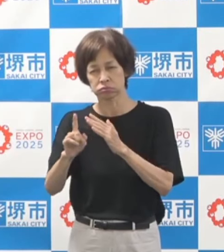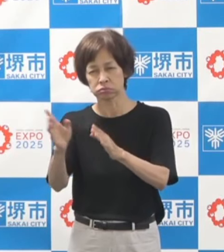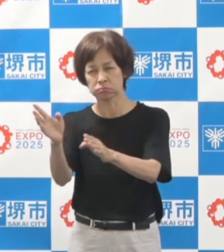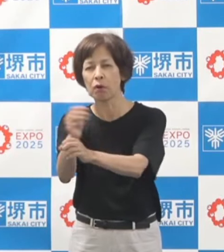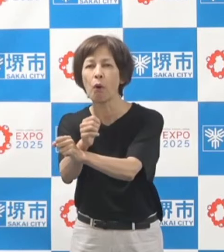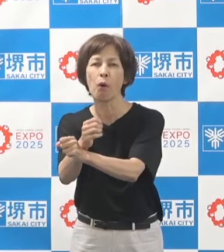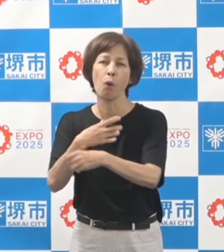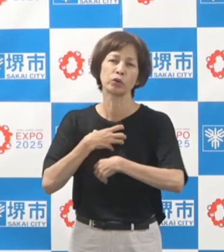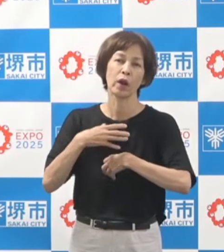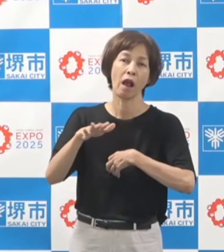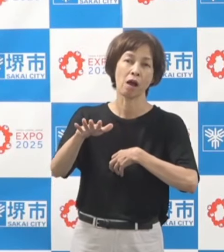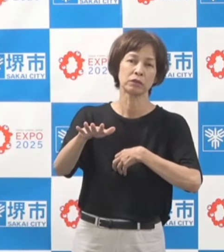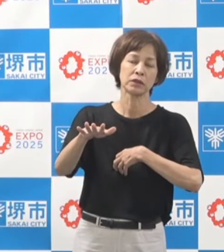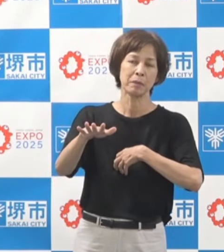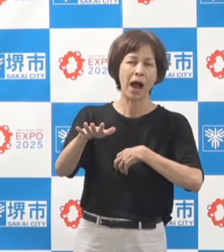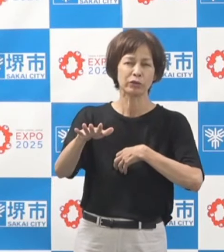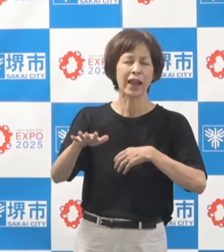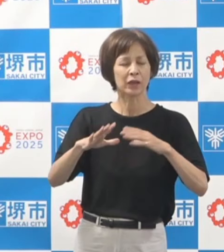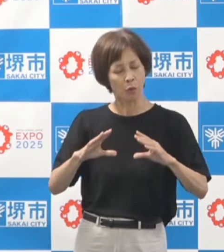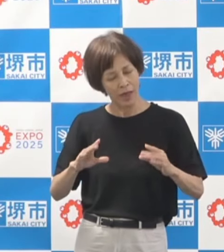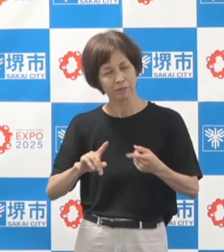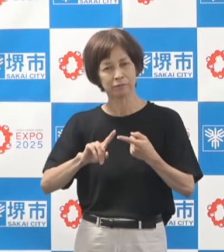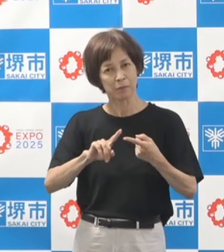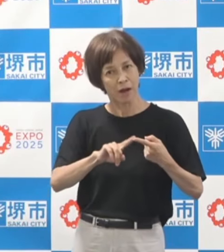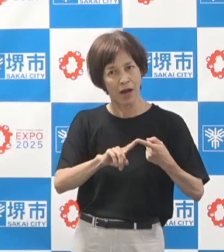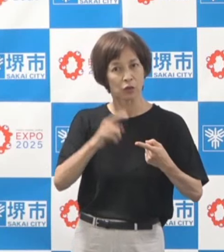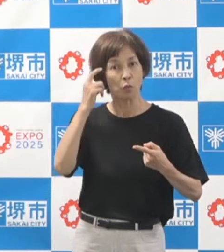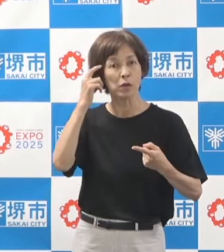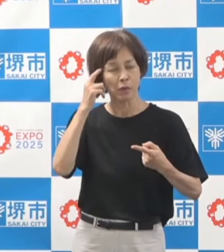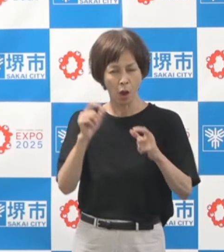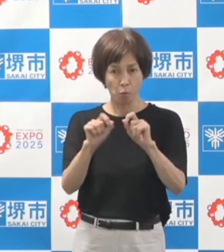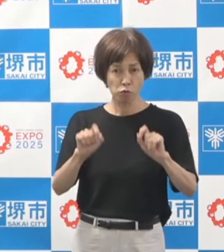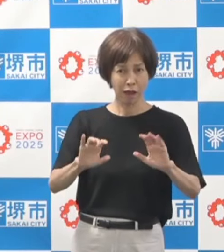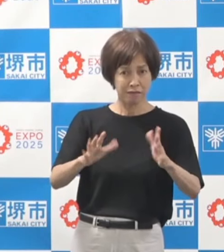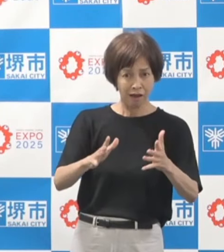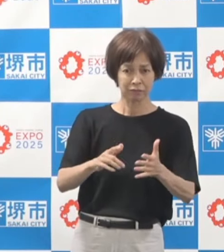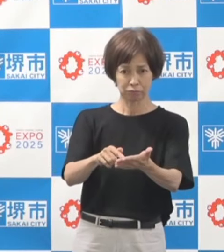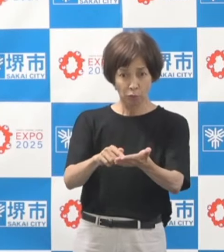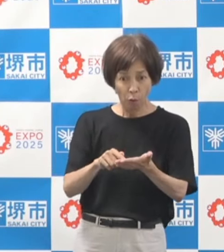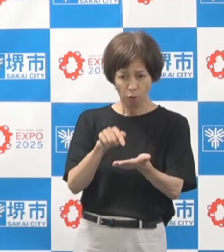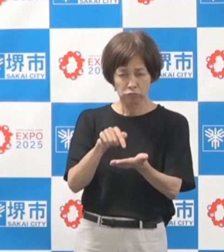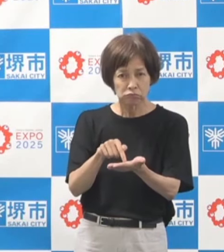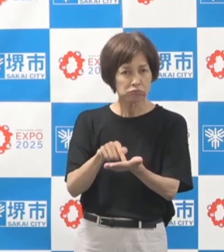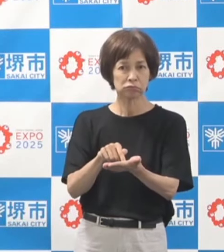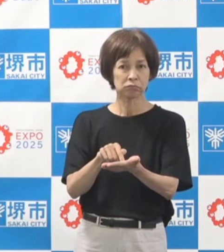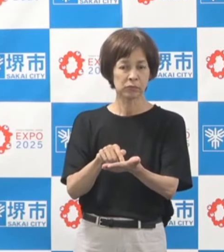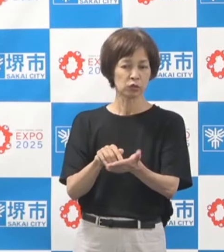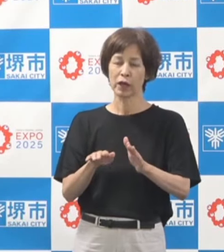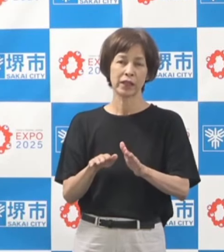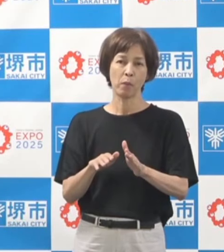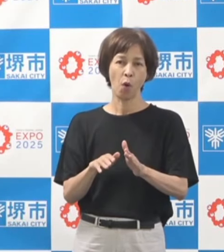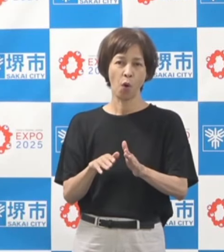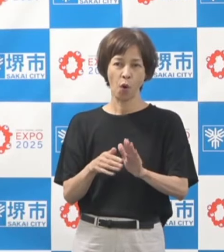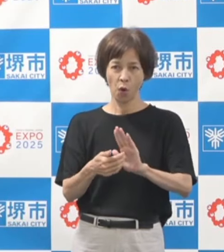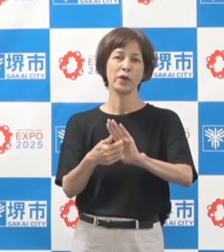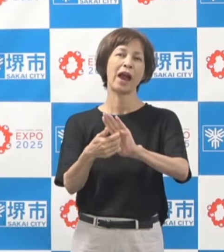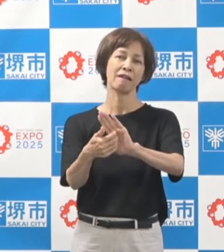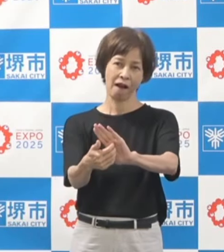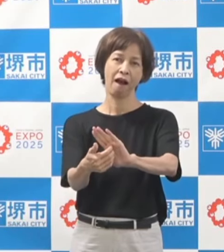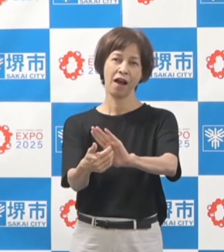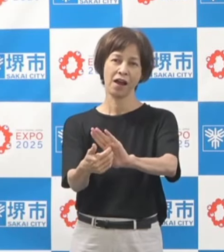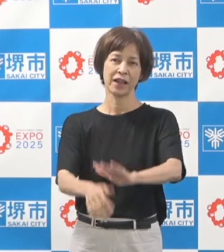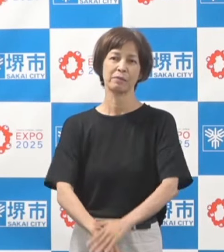対応しようとは思っているんですけれども、完全に何も問題のない方であれば申請は受けても却下ということになろうかなと